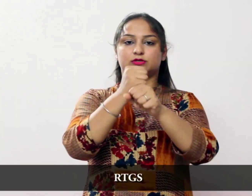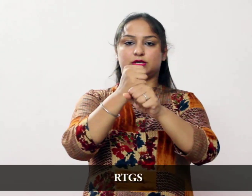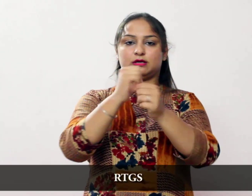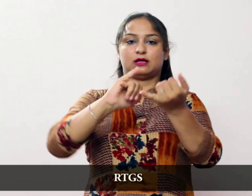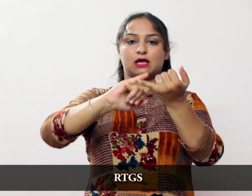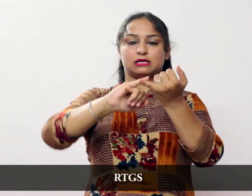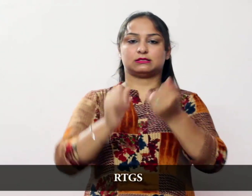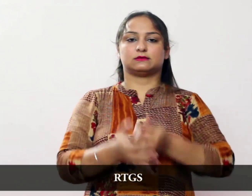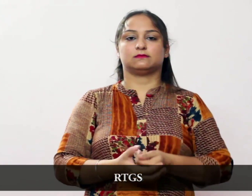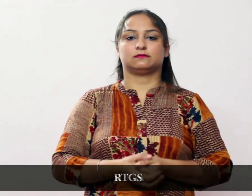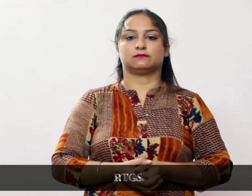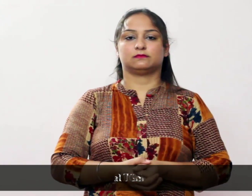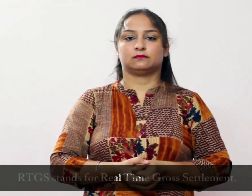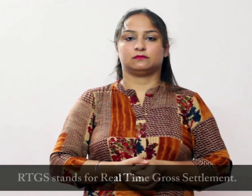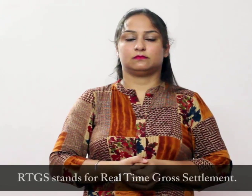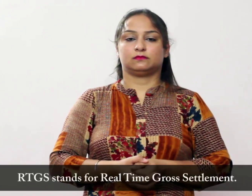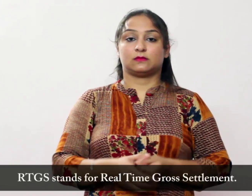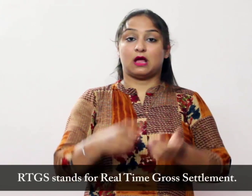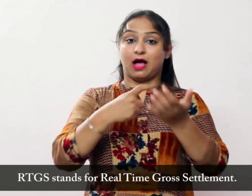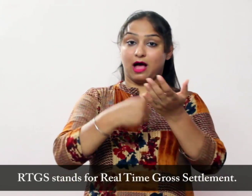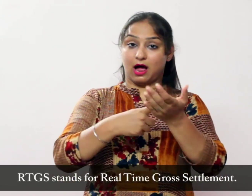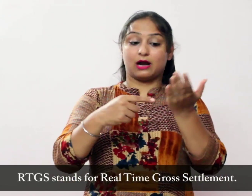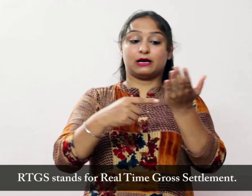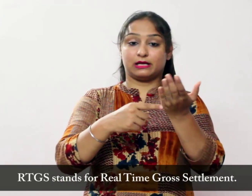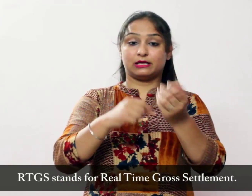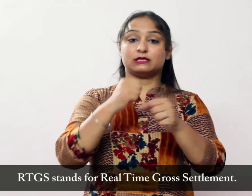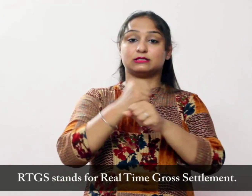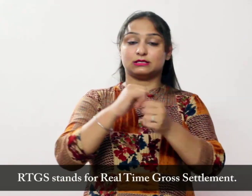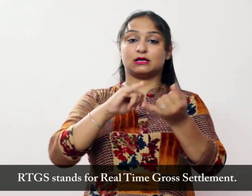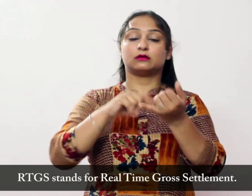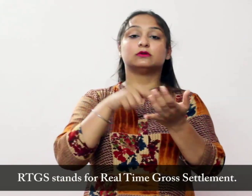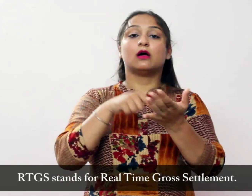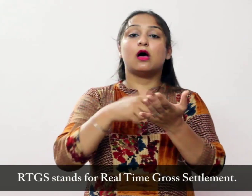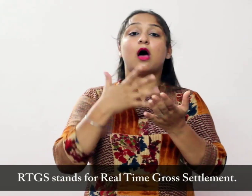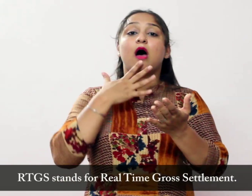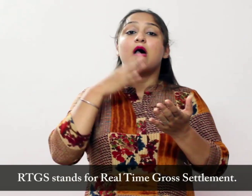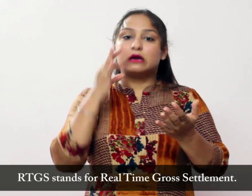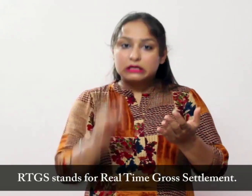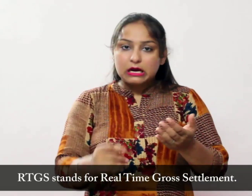RTGS। RTGS का मतलब है रियल टाइम ग्रॉस सेटलमेंट।